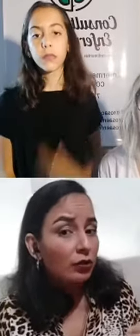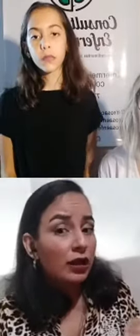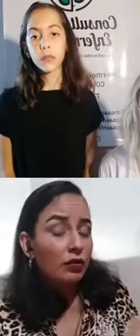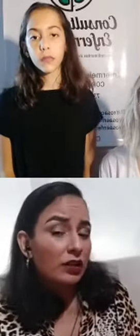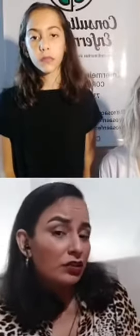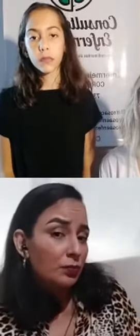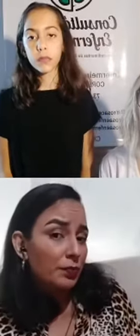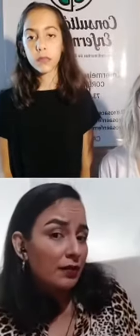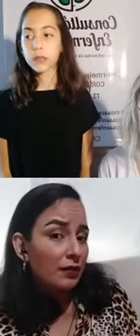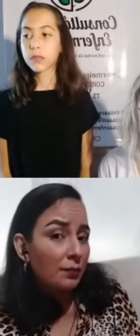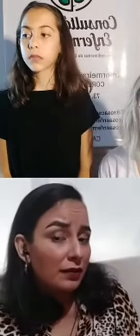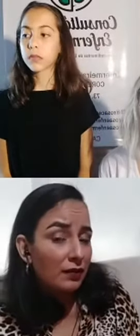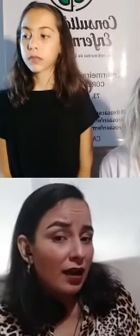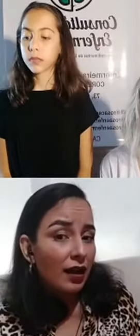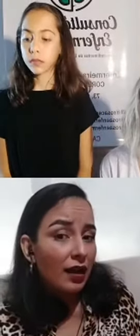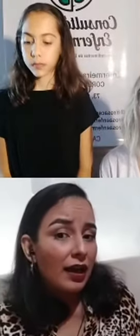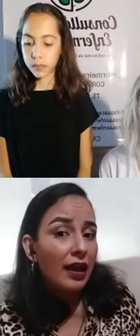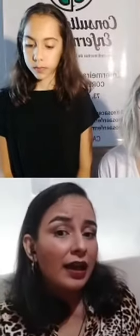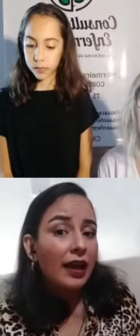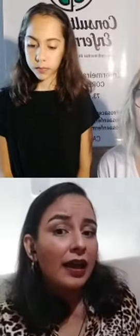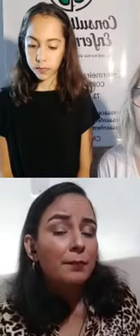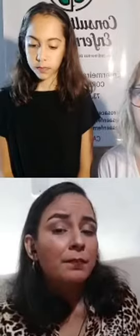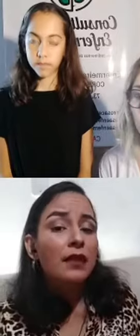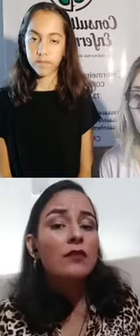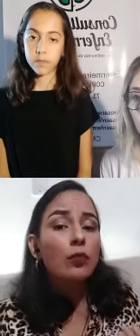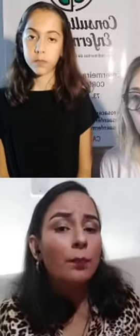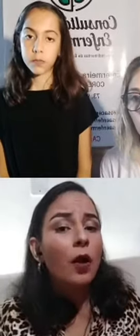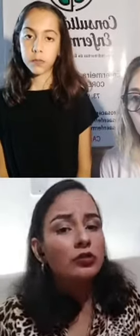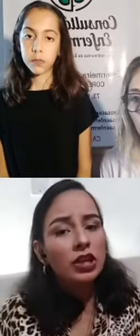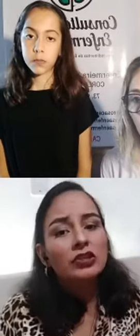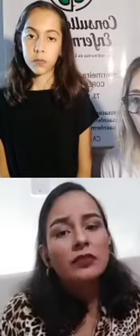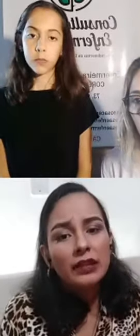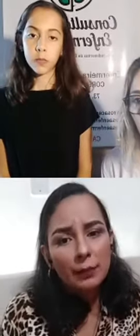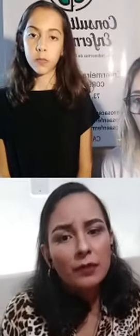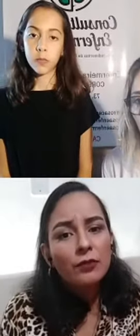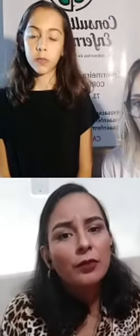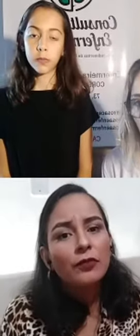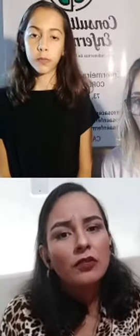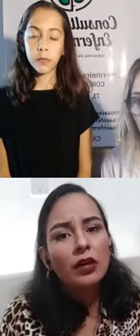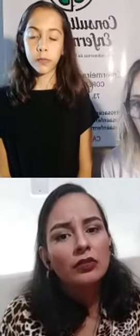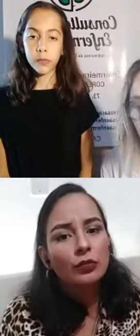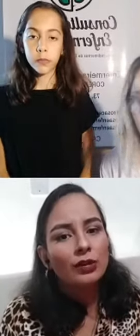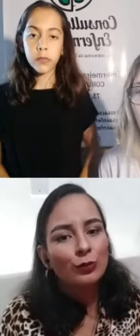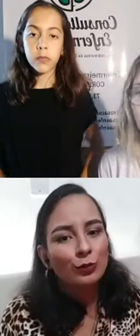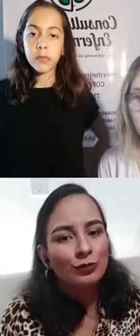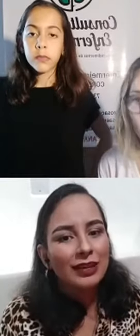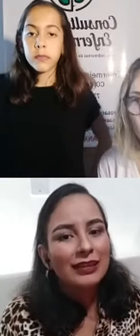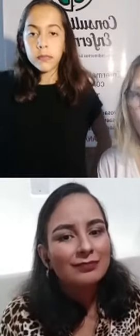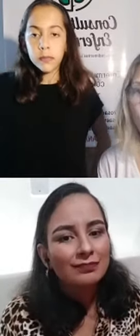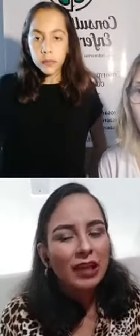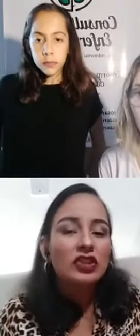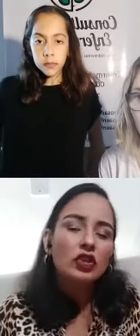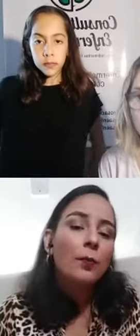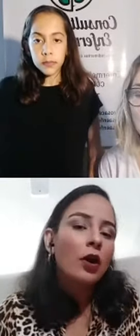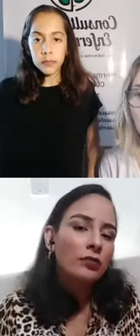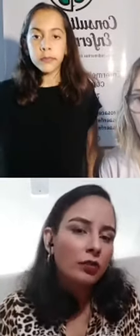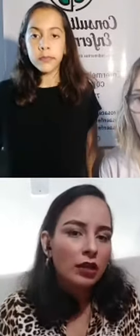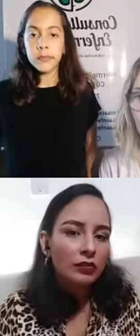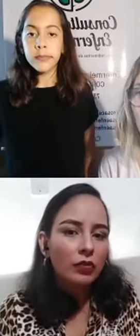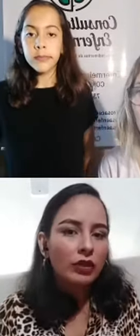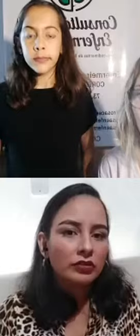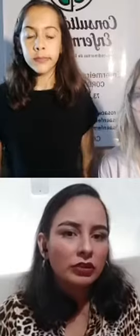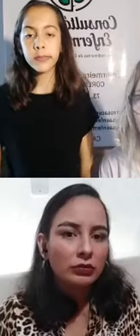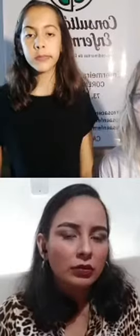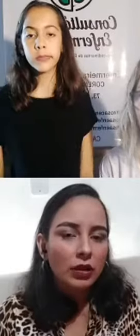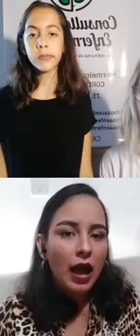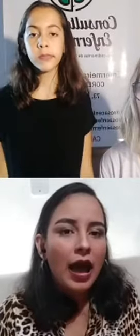A outra coisa que a gente precisa pensar é desse suporte que a gente vai dar para esses professores no retorno, né? A gente não pode voltar de